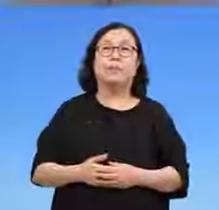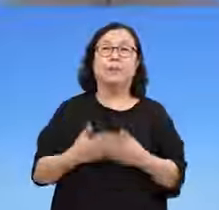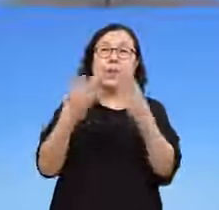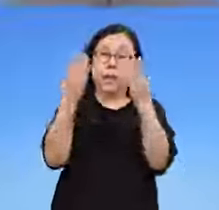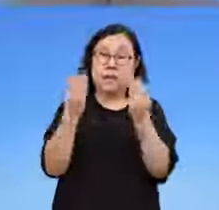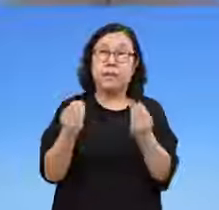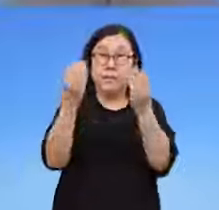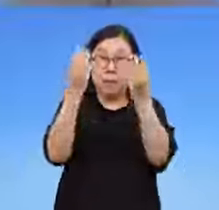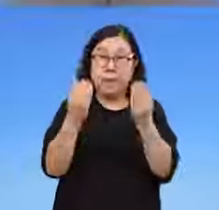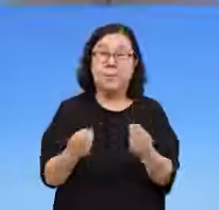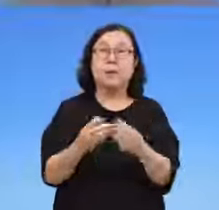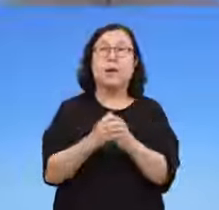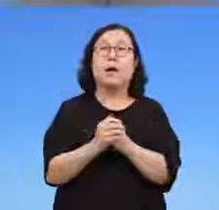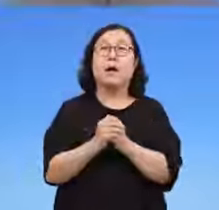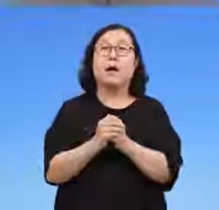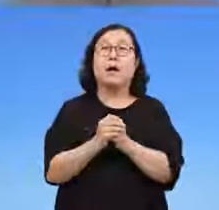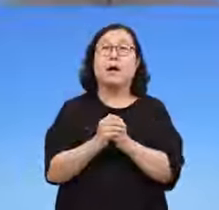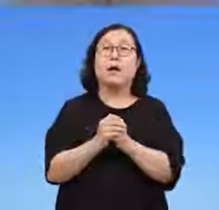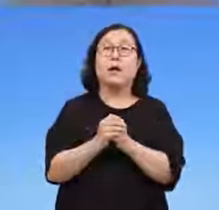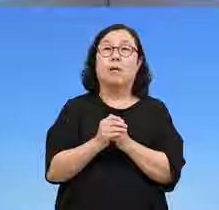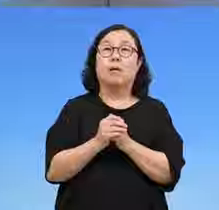내내. 예를 들면 이런 거예요.